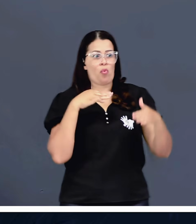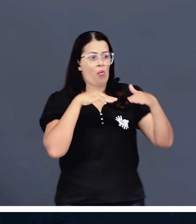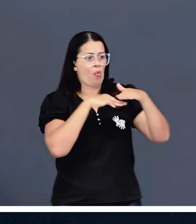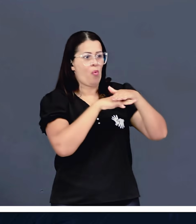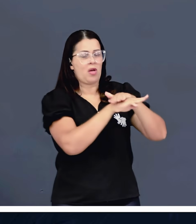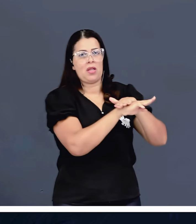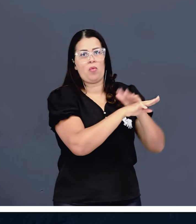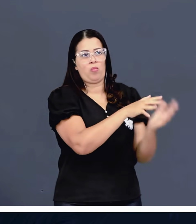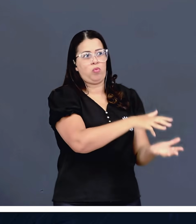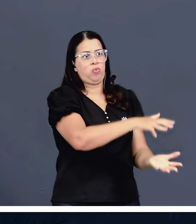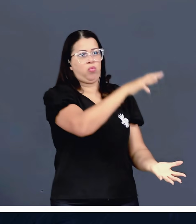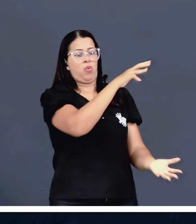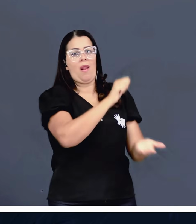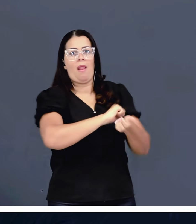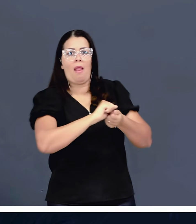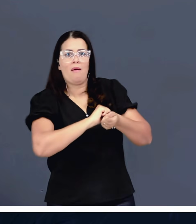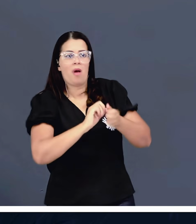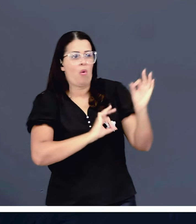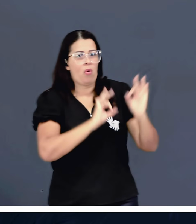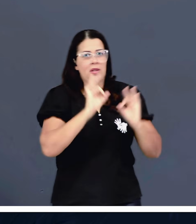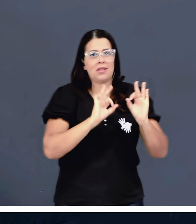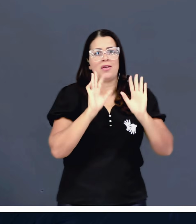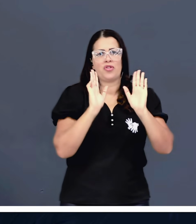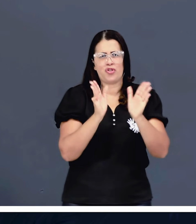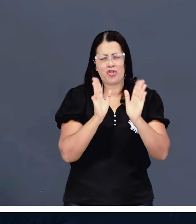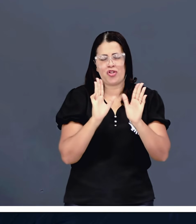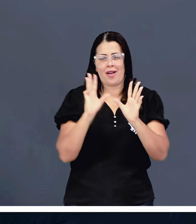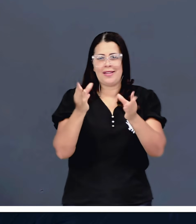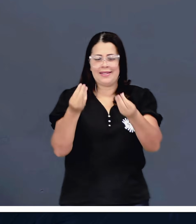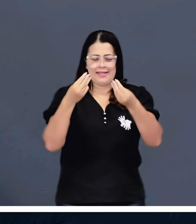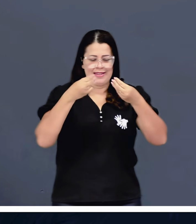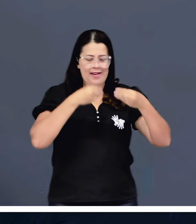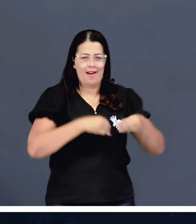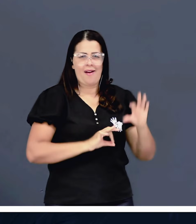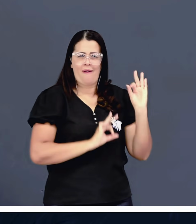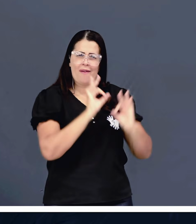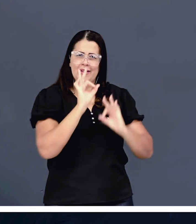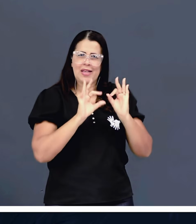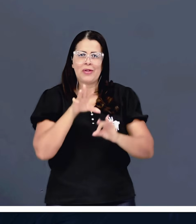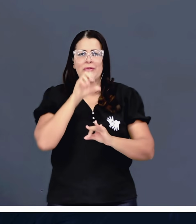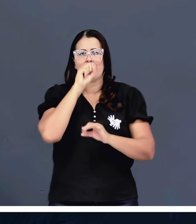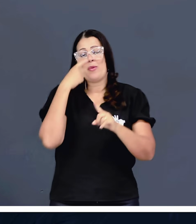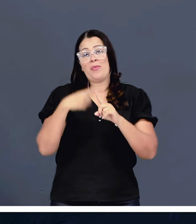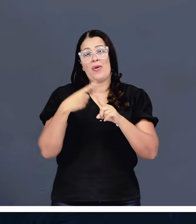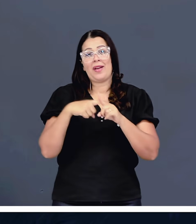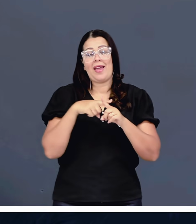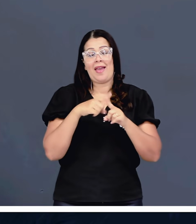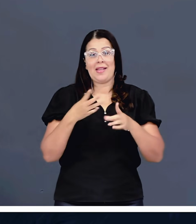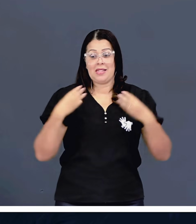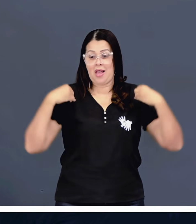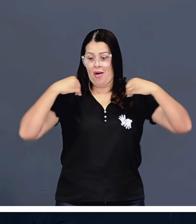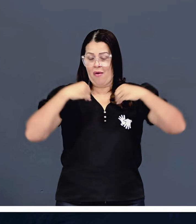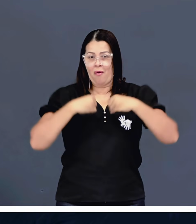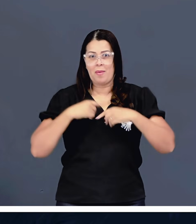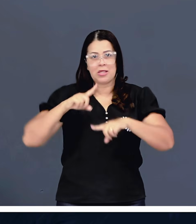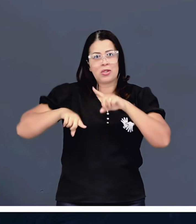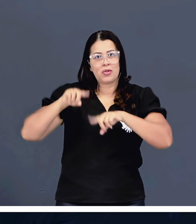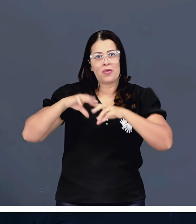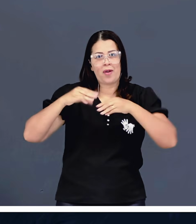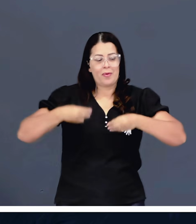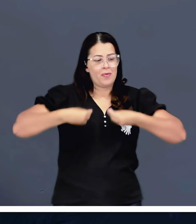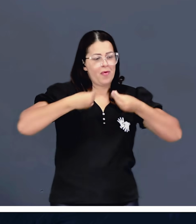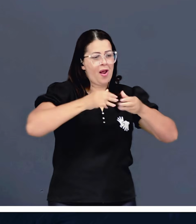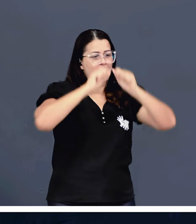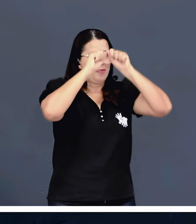guardar, estocar, lavar, preparar. Já traga preparada de casa, porque ela vai abençoar a vida de alguém.